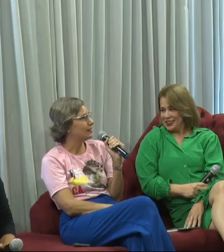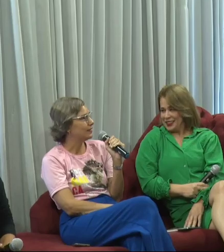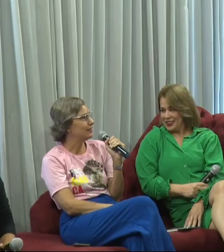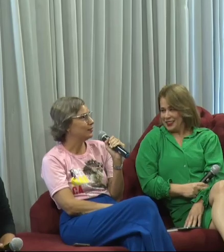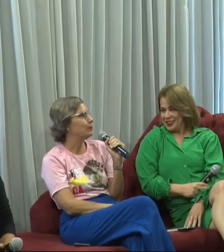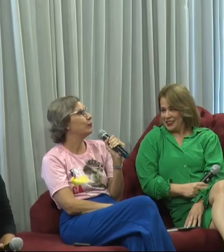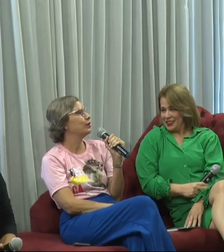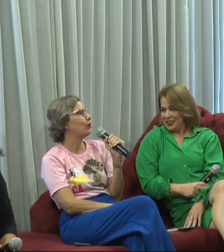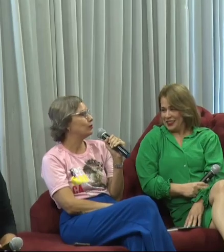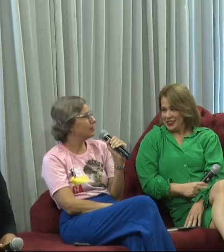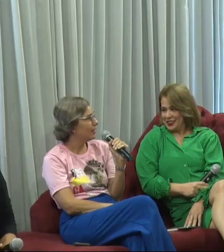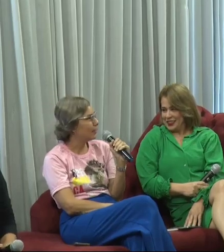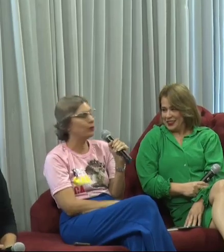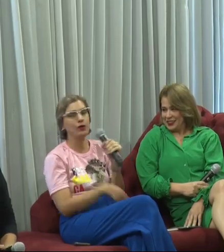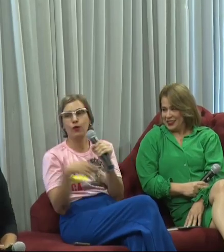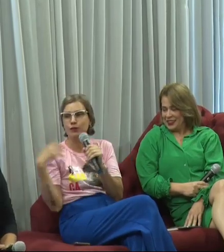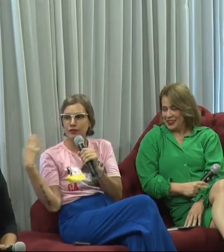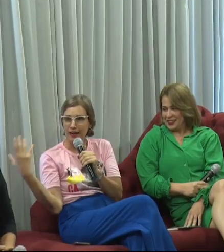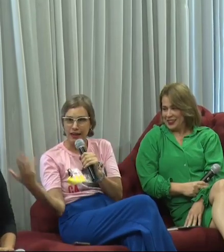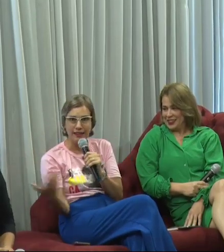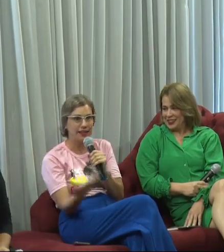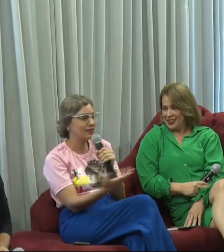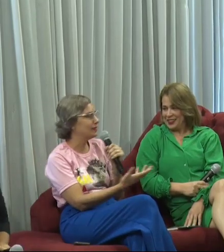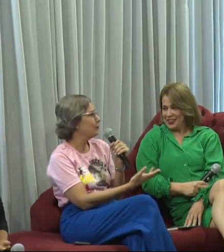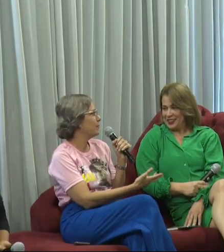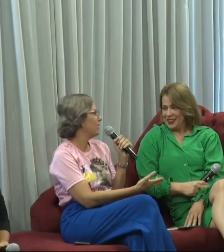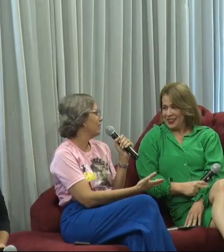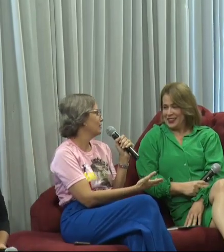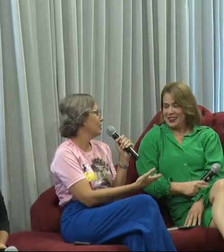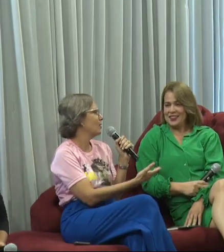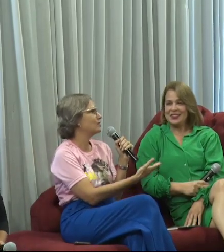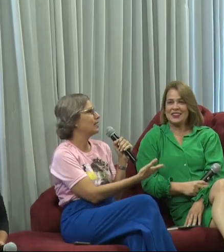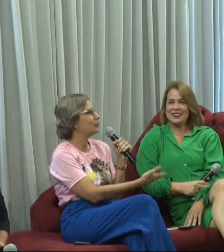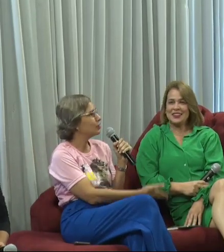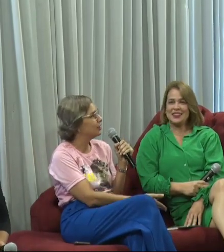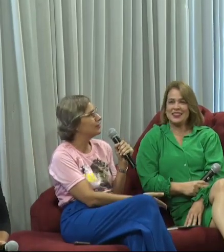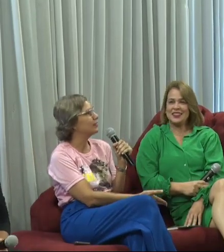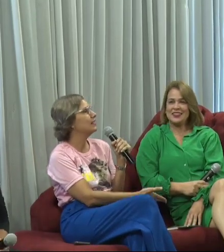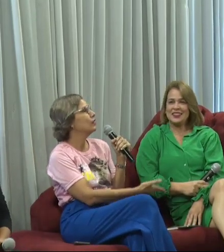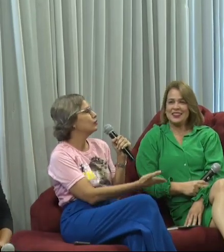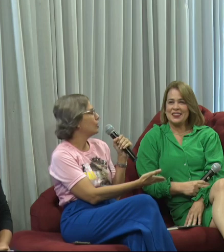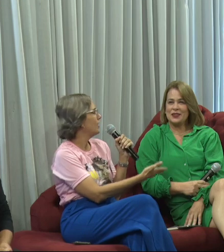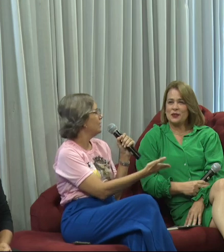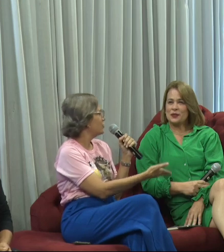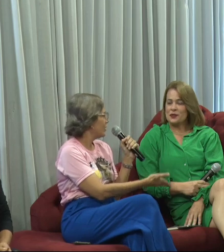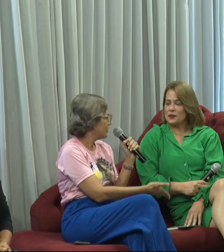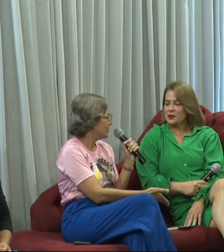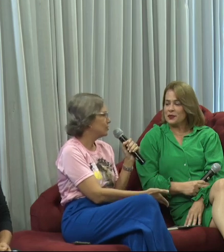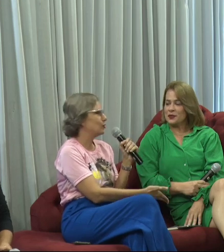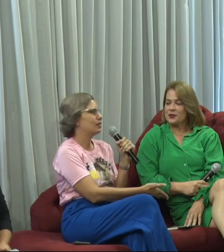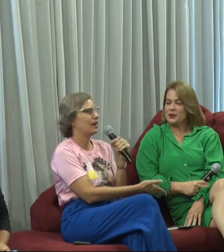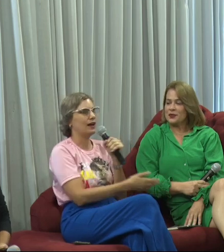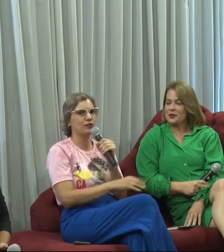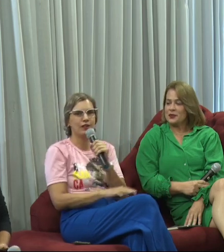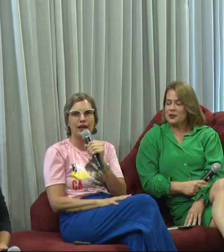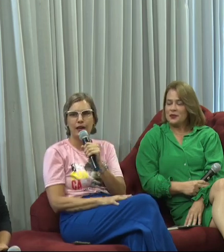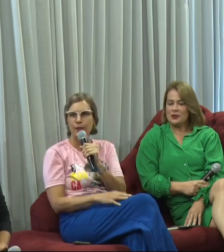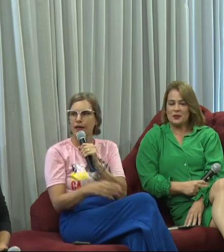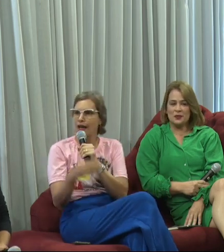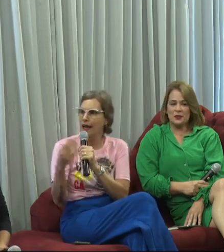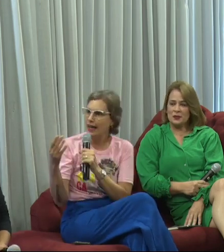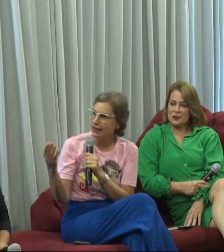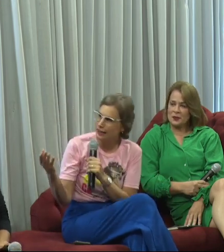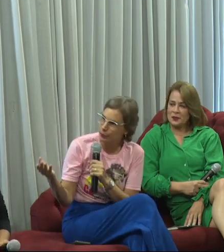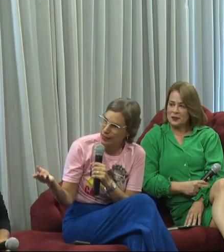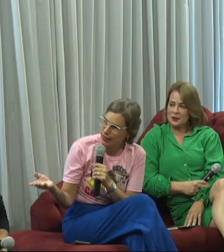bom te encontrar. Bom encontrar. Bom encontrar aqui essa equipe maravilhosa, Alexandra, jornalista e escritora da